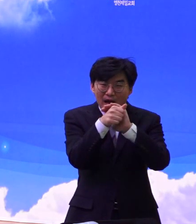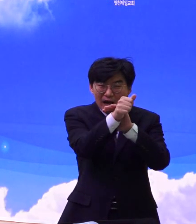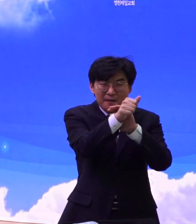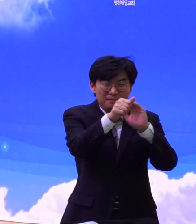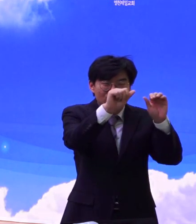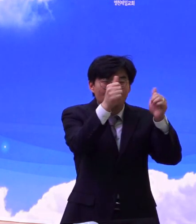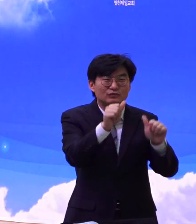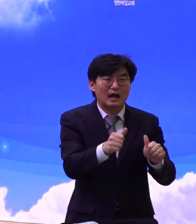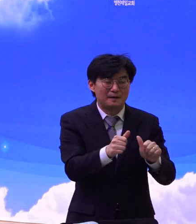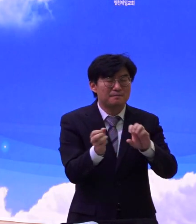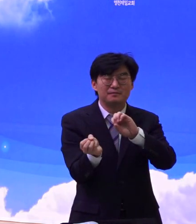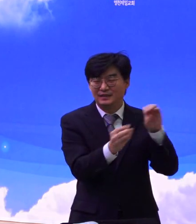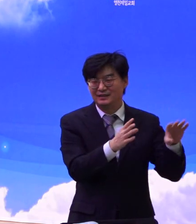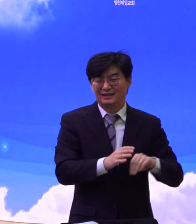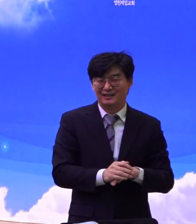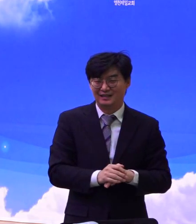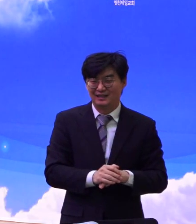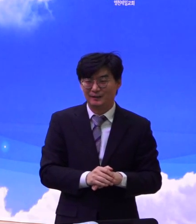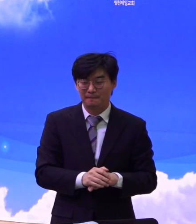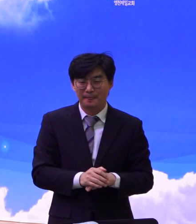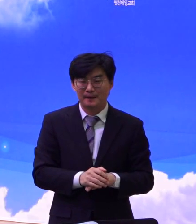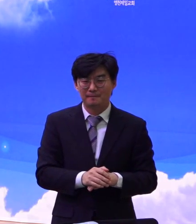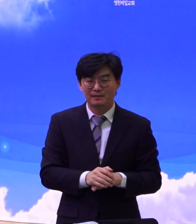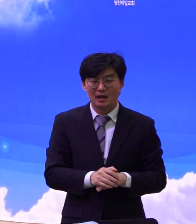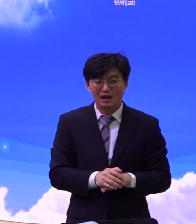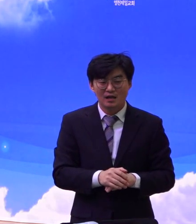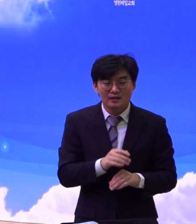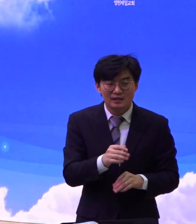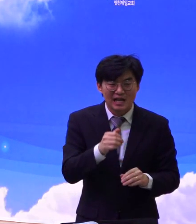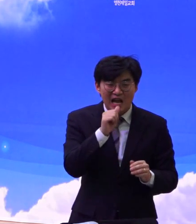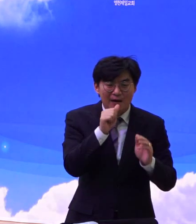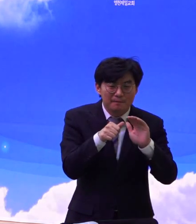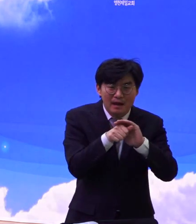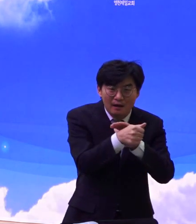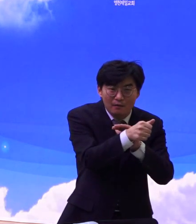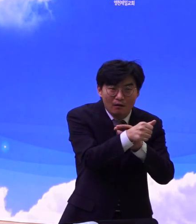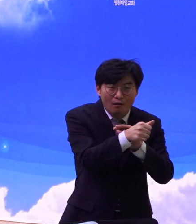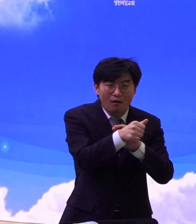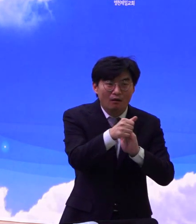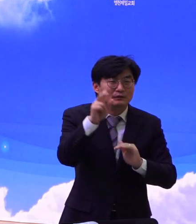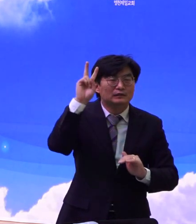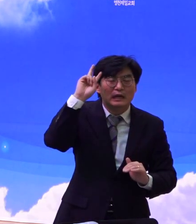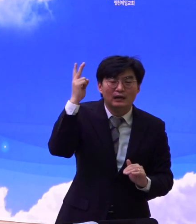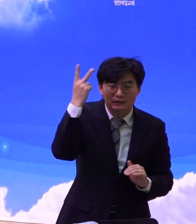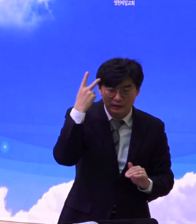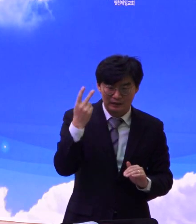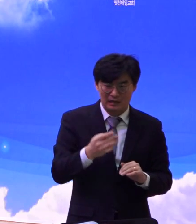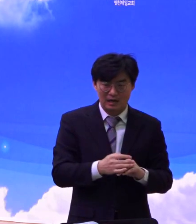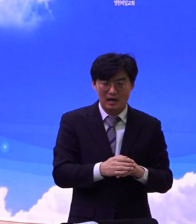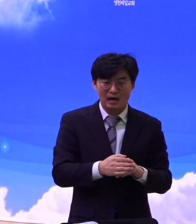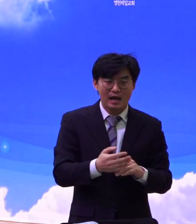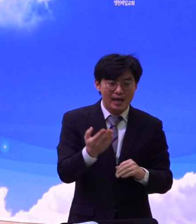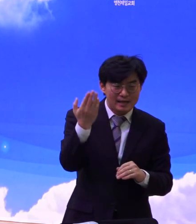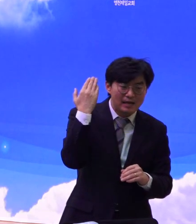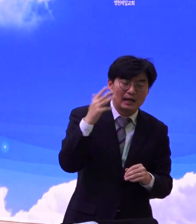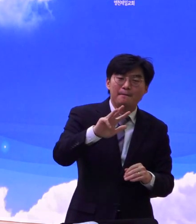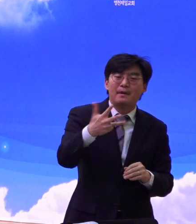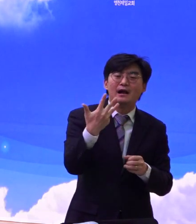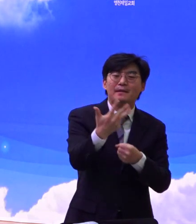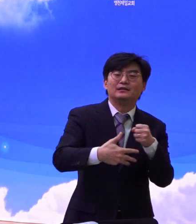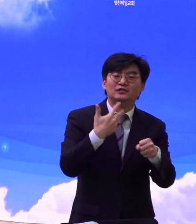진리인 듯한 비진리, 교묘하게 우리 안에도, 어쩌면 교회 안에도 숨겨져 있는 그런